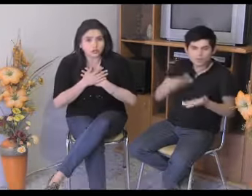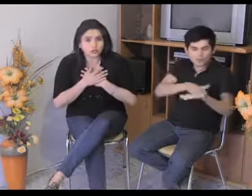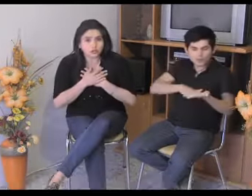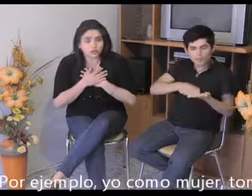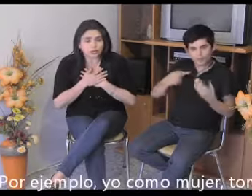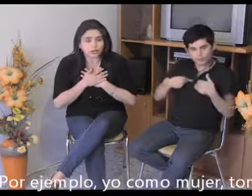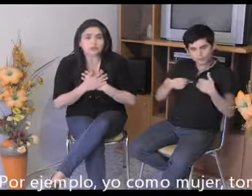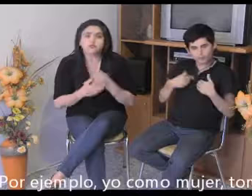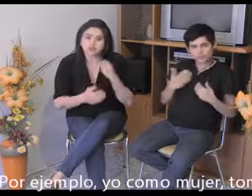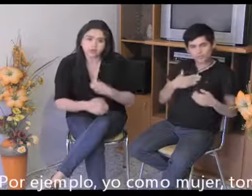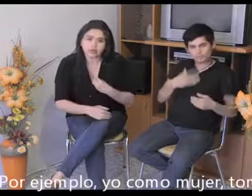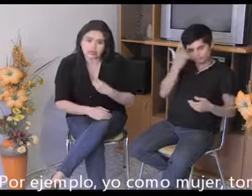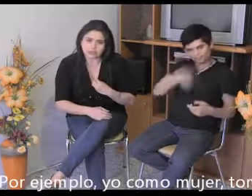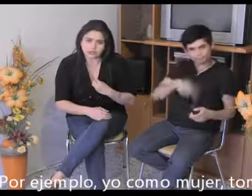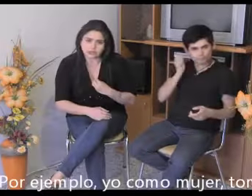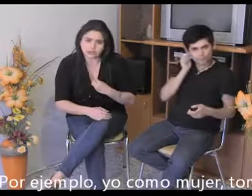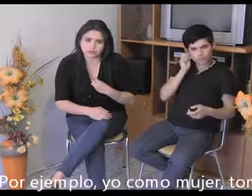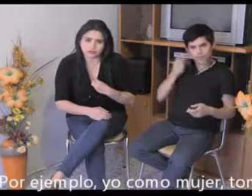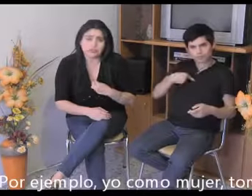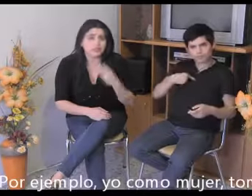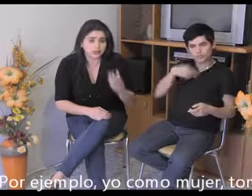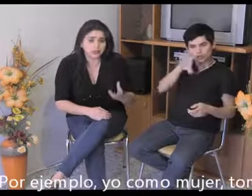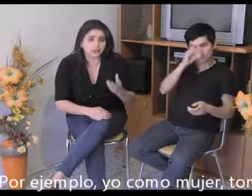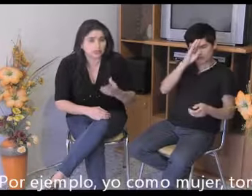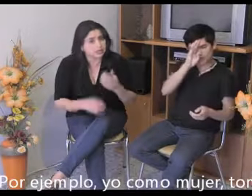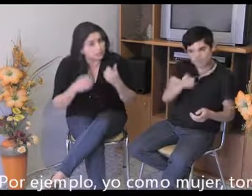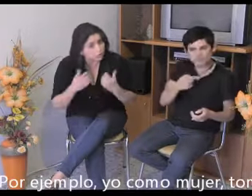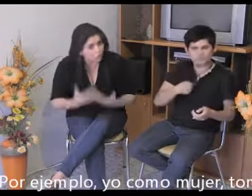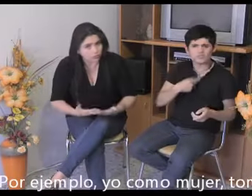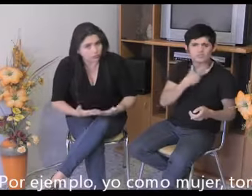como mujer tomo la decisión si quiero tener hijo o no.